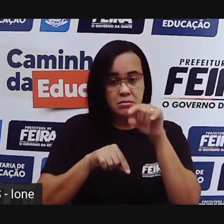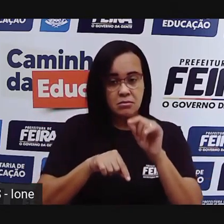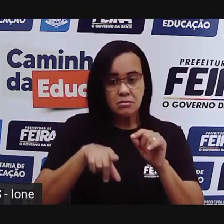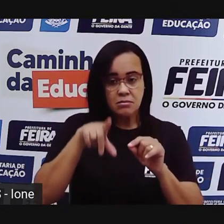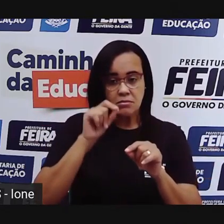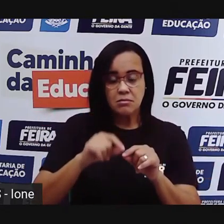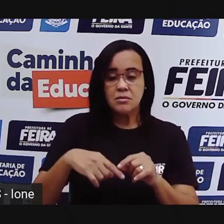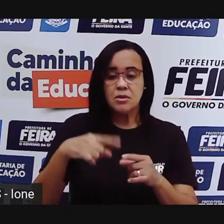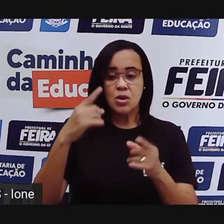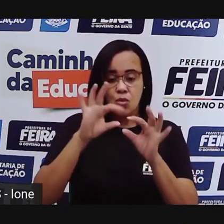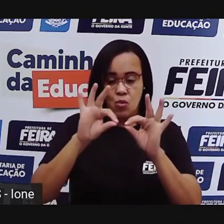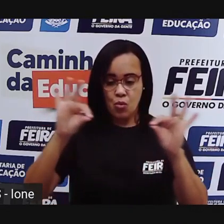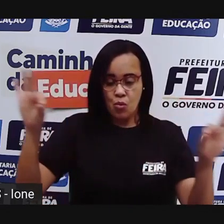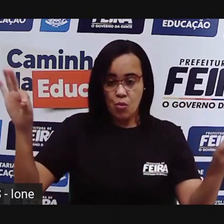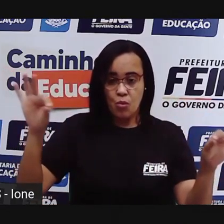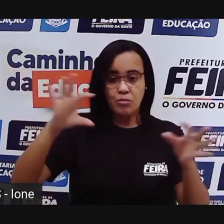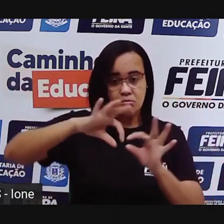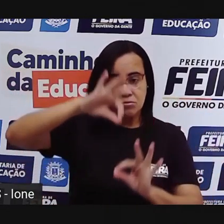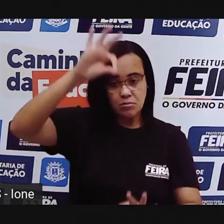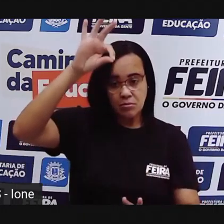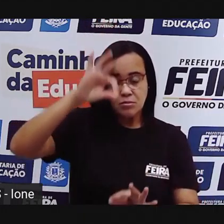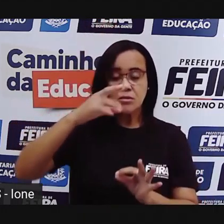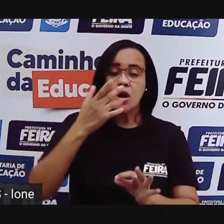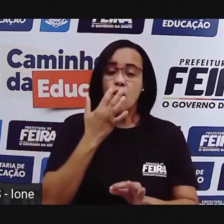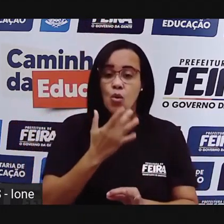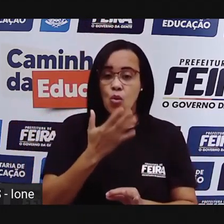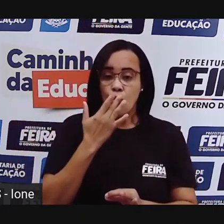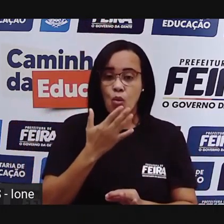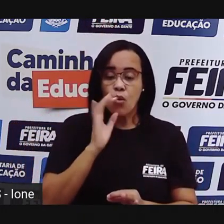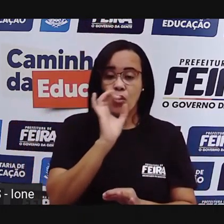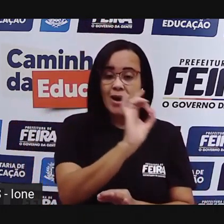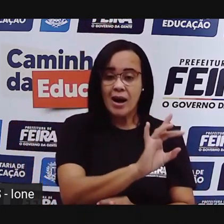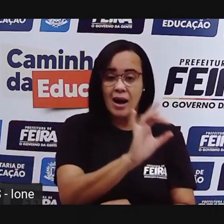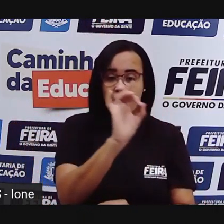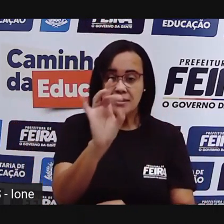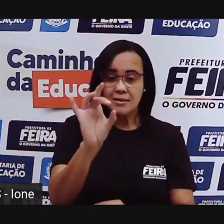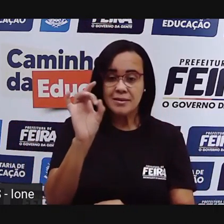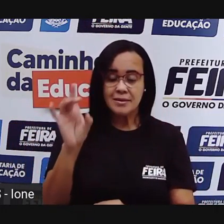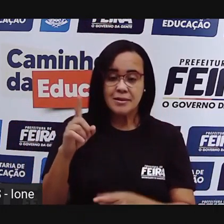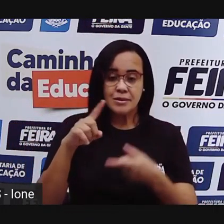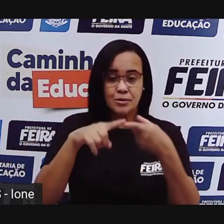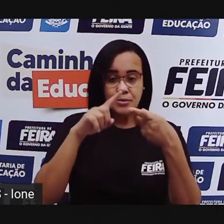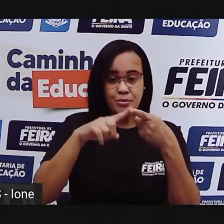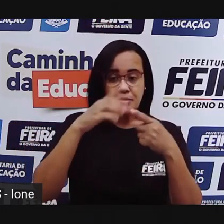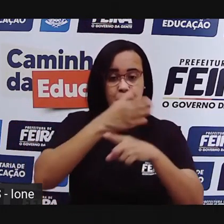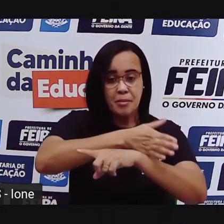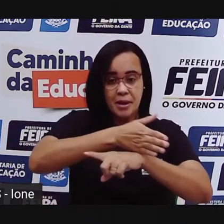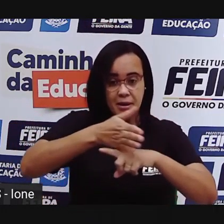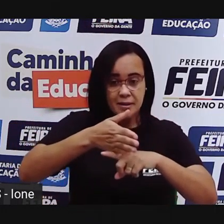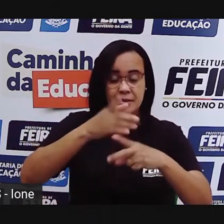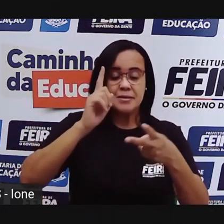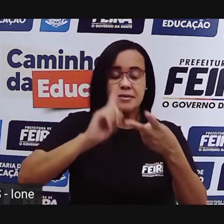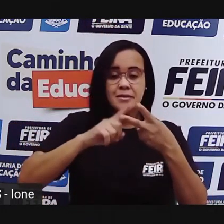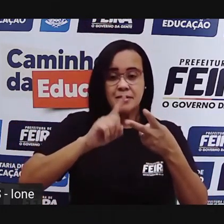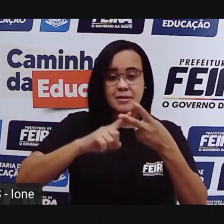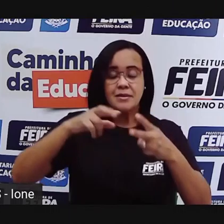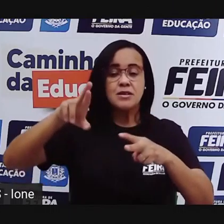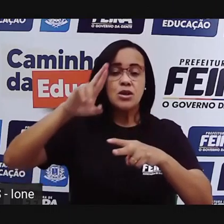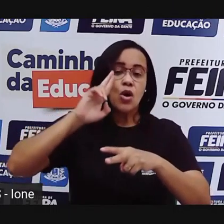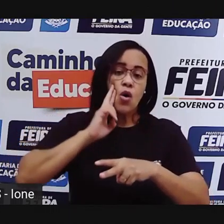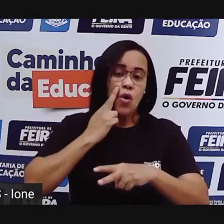tira de cada cor, combinado? Então eu vou pegar uma branca, uma rosa,